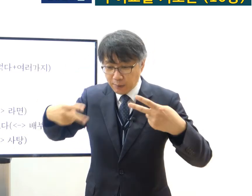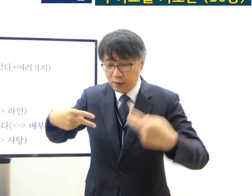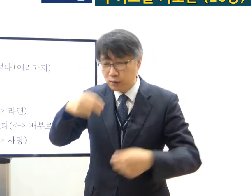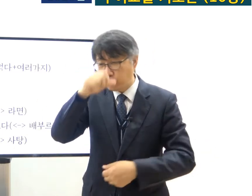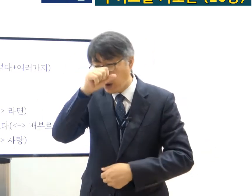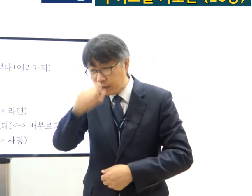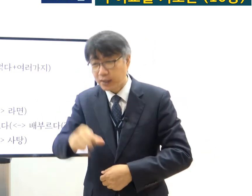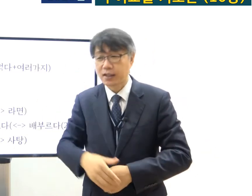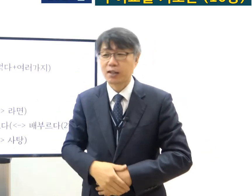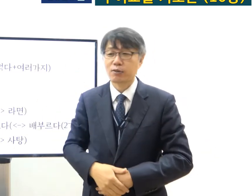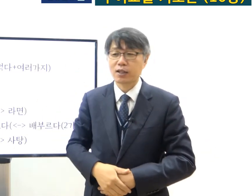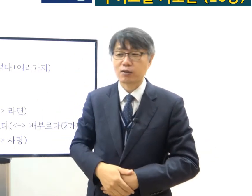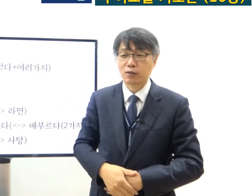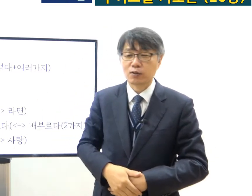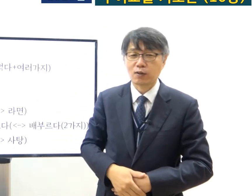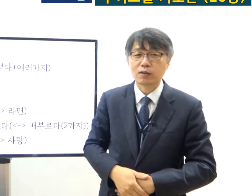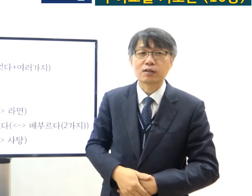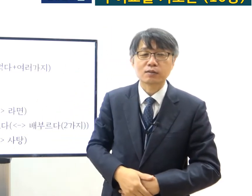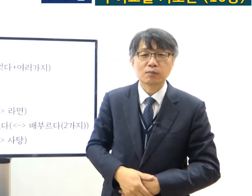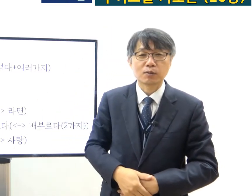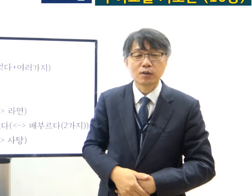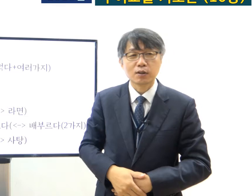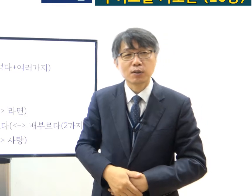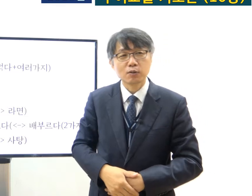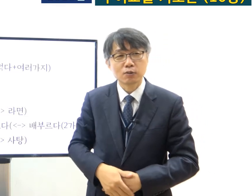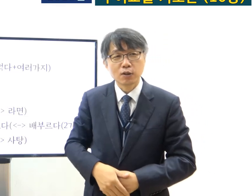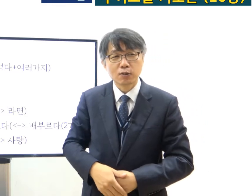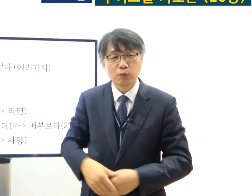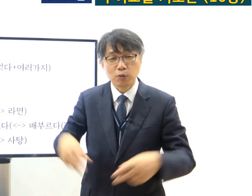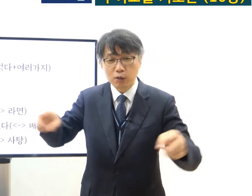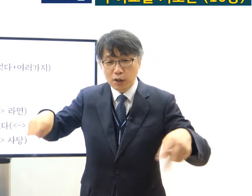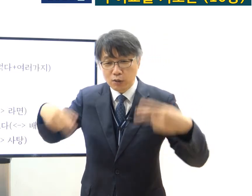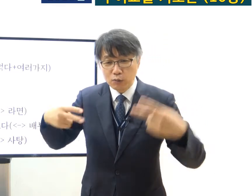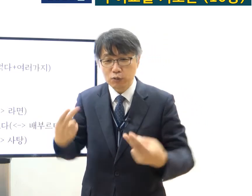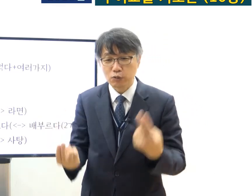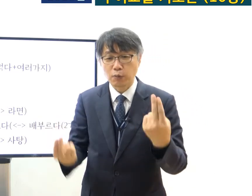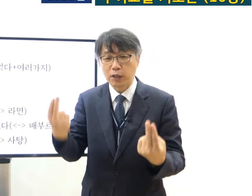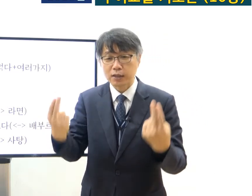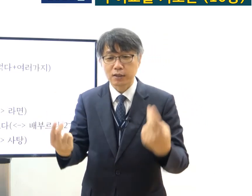라면을 좋아합니다. 이렇게 할 수 있겠죠. 그죠? 저희 보통 국수보다는